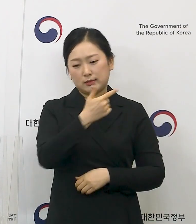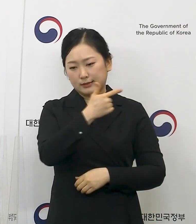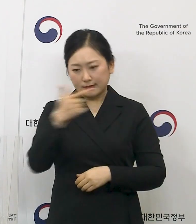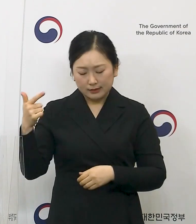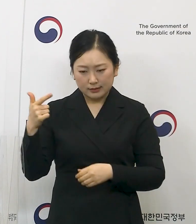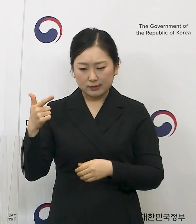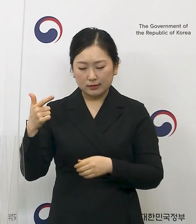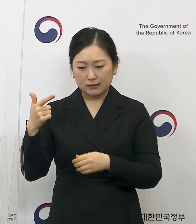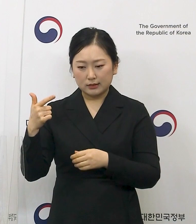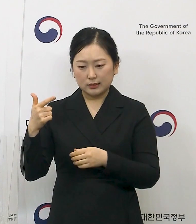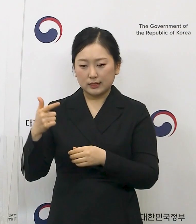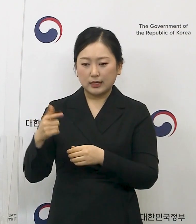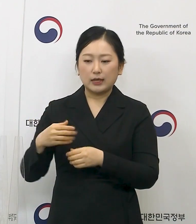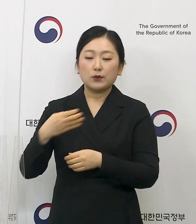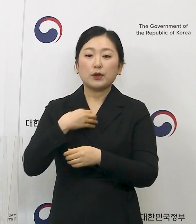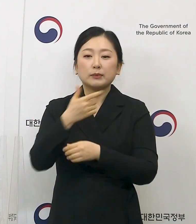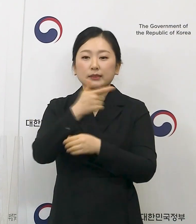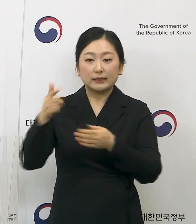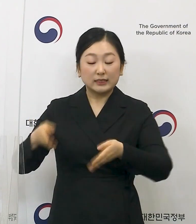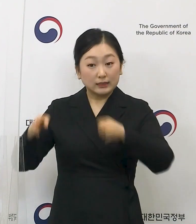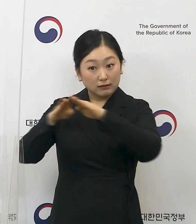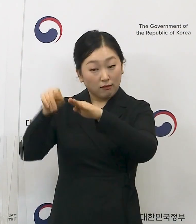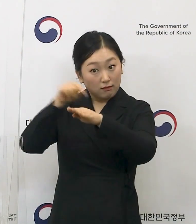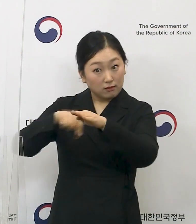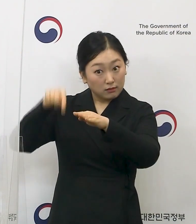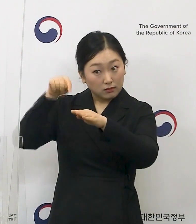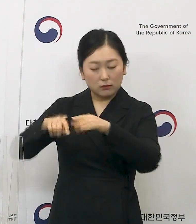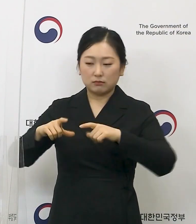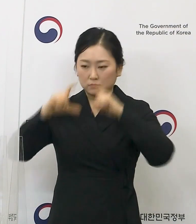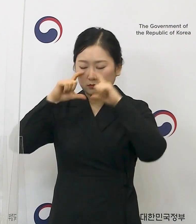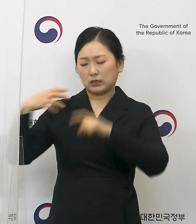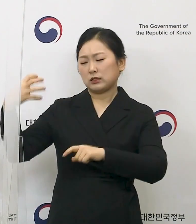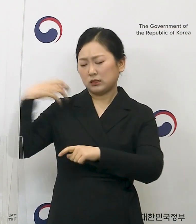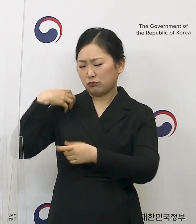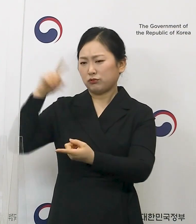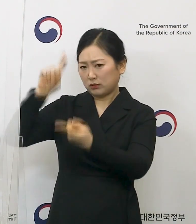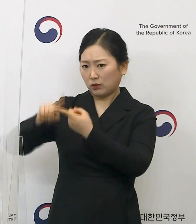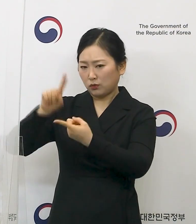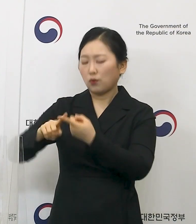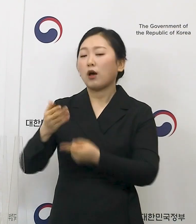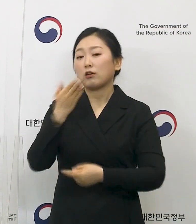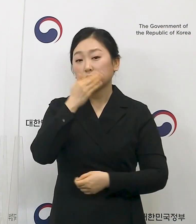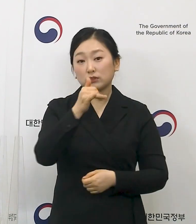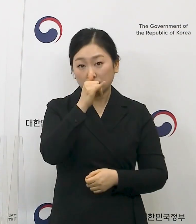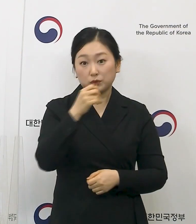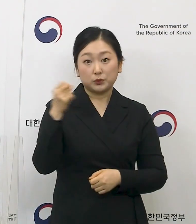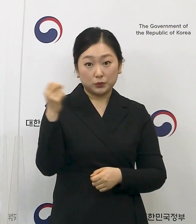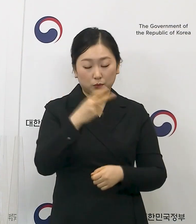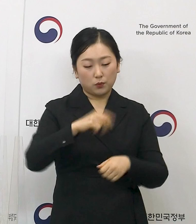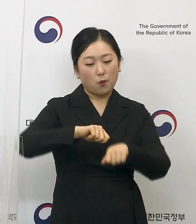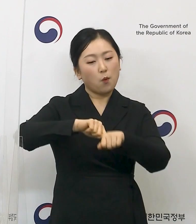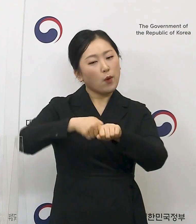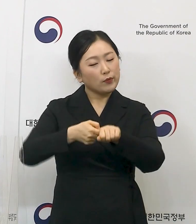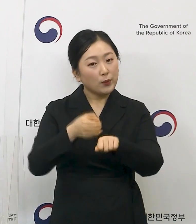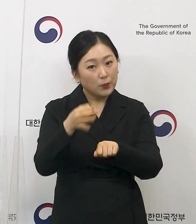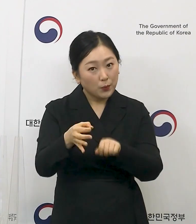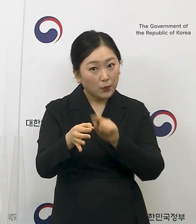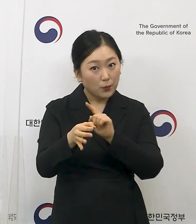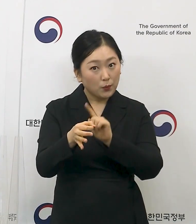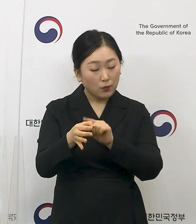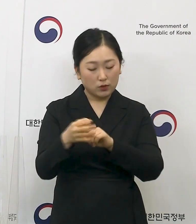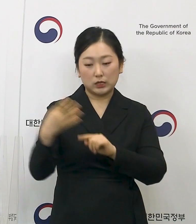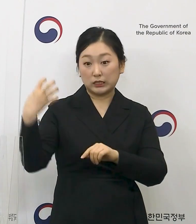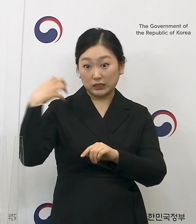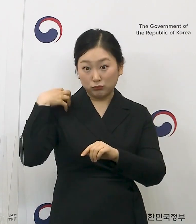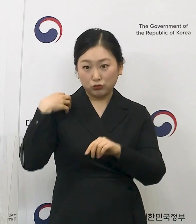시설 등은 여전히 의무로 남을 수 있습니다. 또한 과태료가 부과되는 의무 조치가